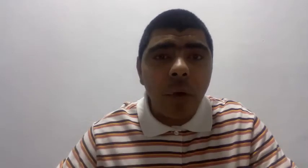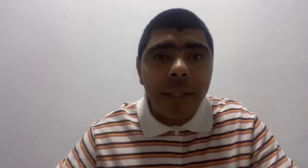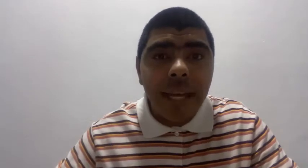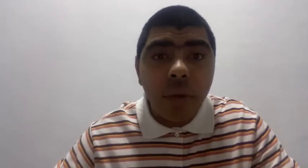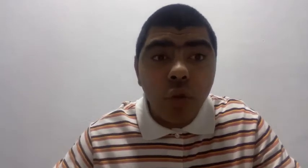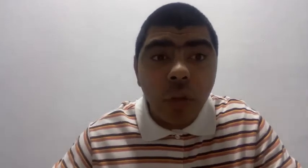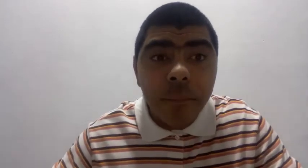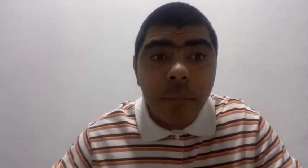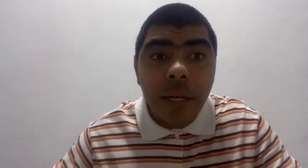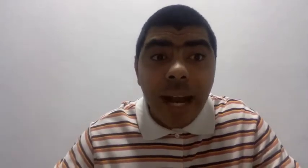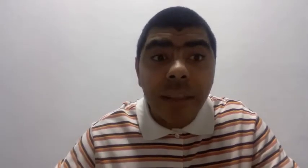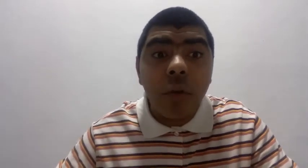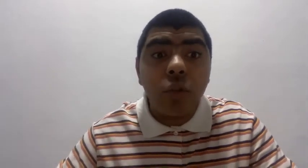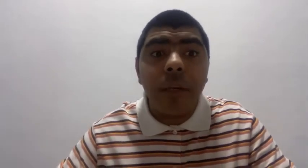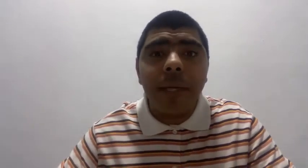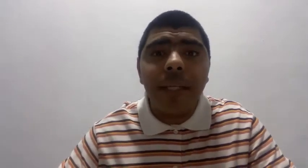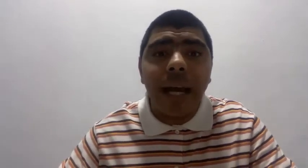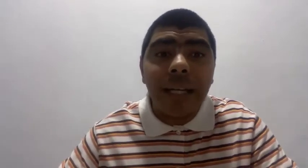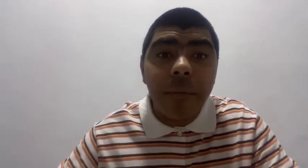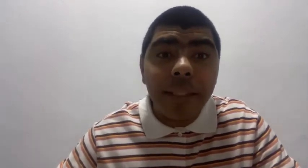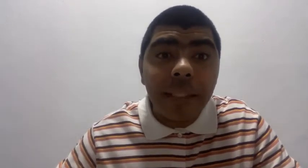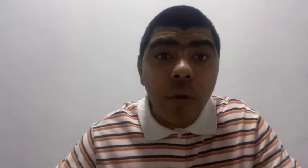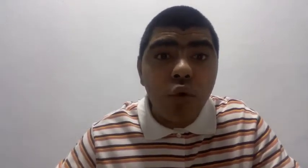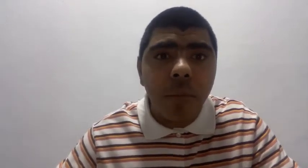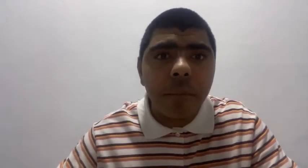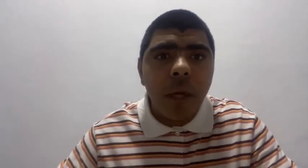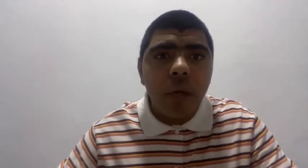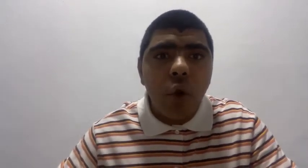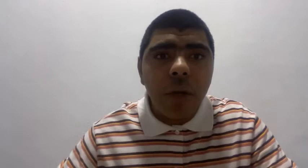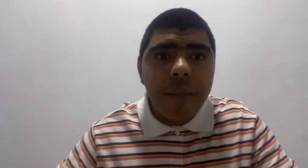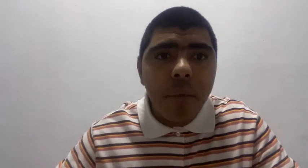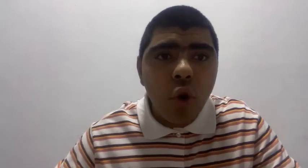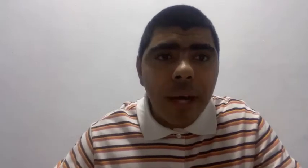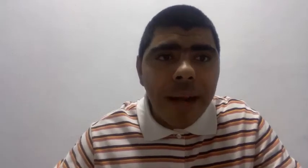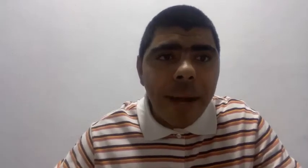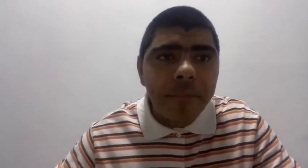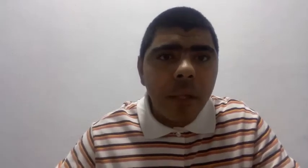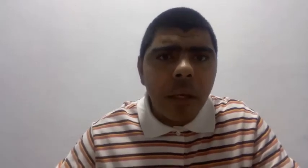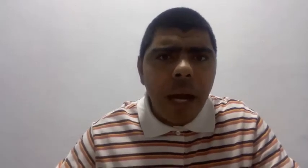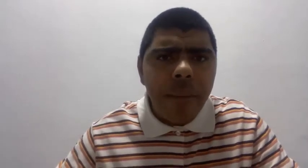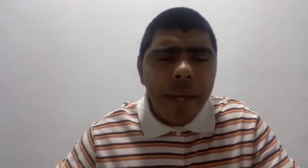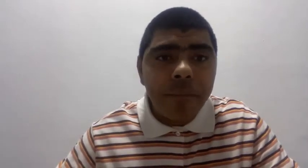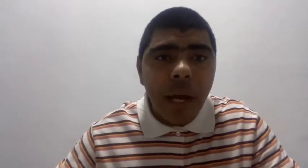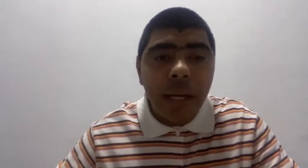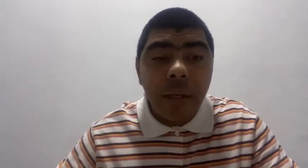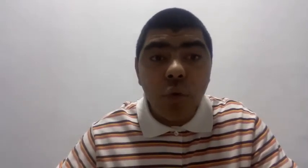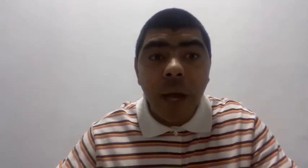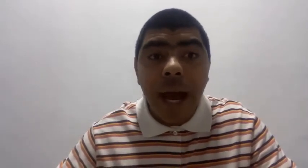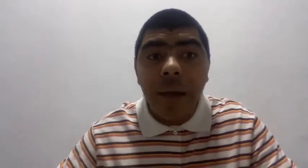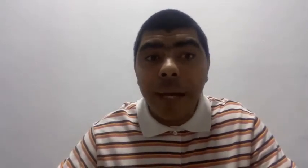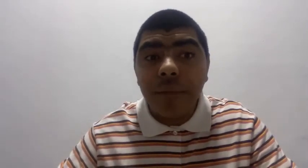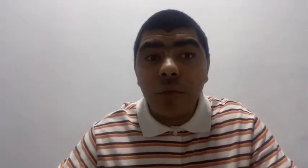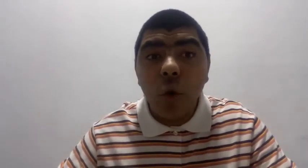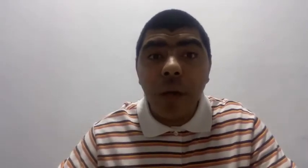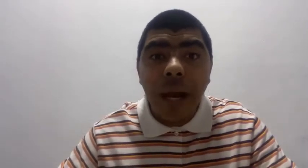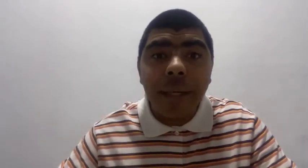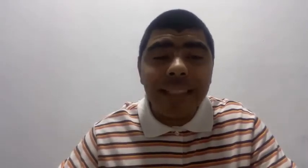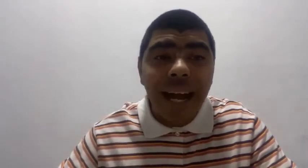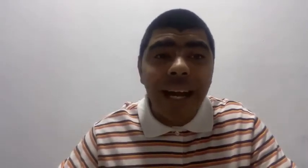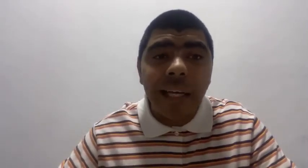de la noche. Radio TV Canal 21. Con el programa. Amén. Aleluya. Hablando la verdad en